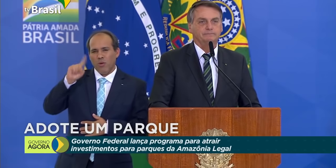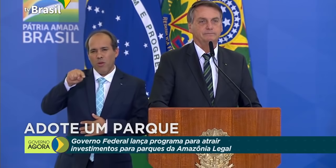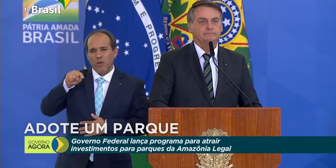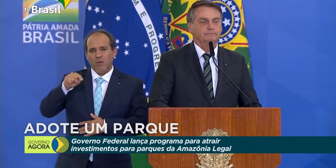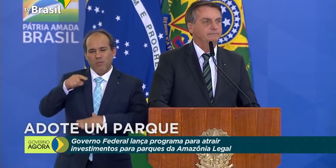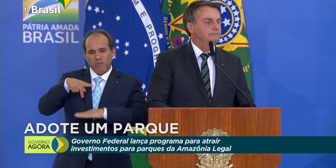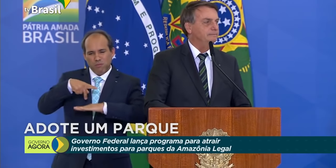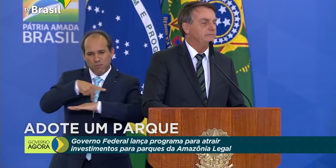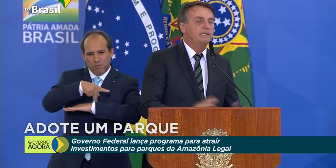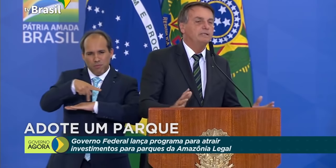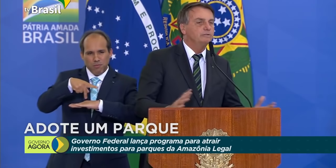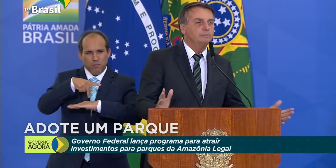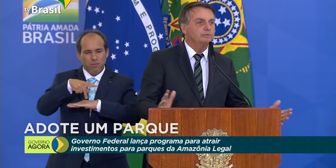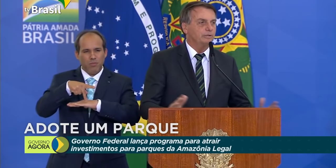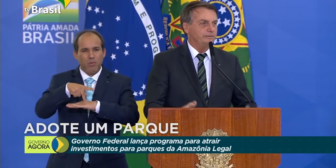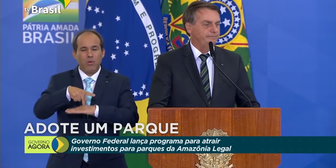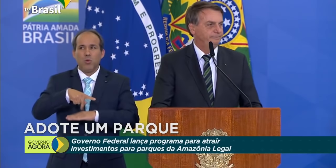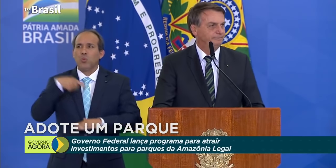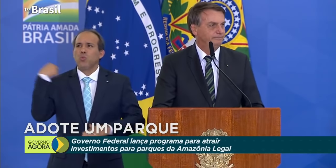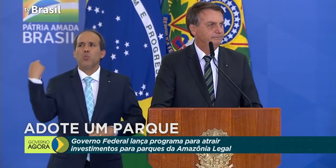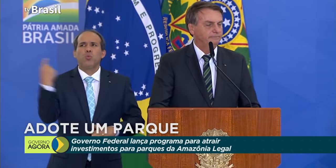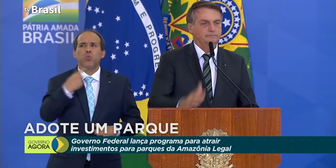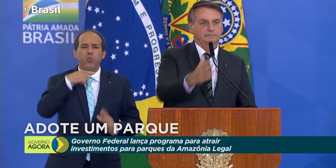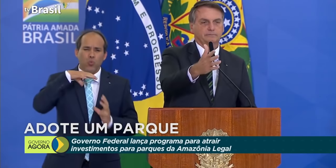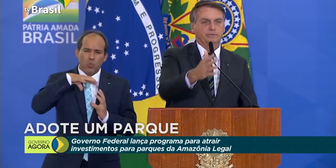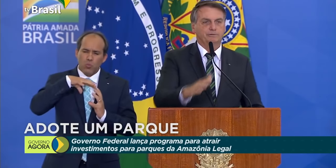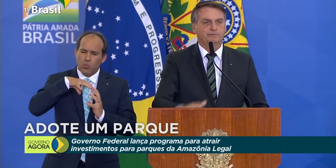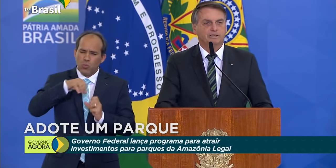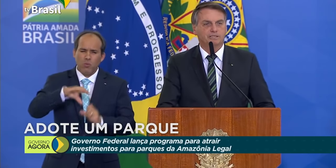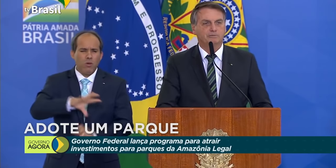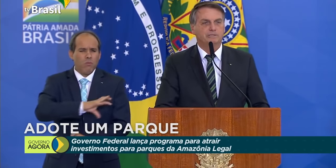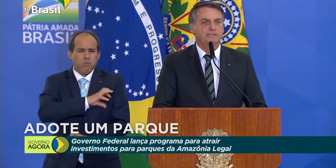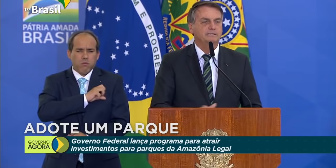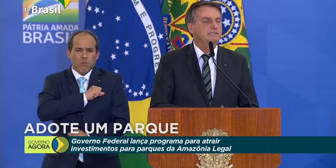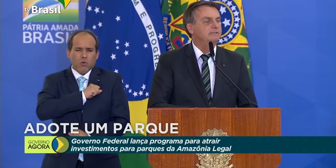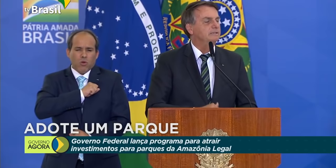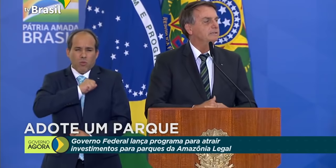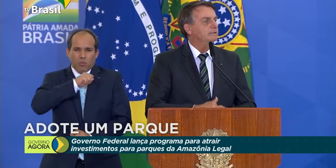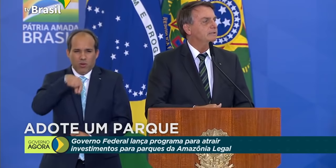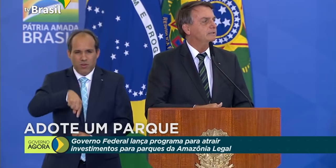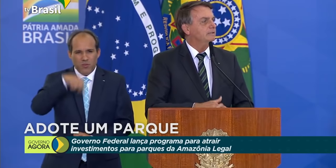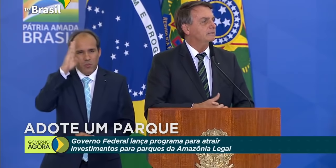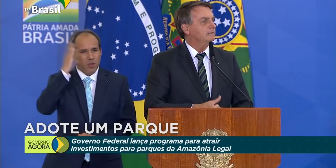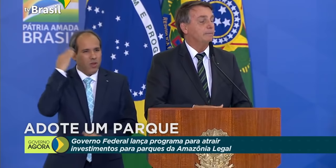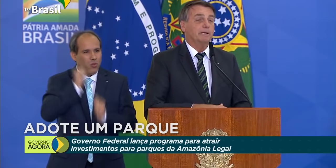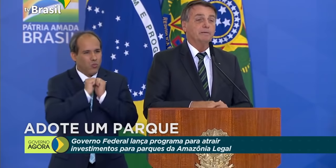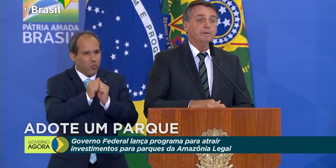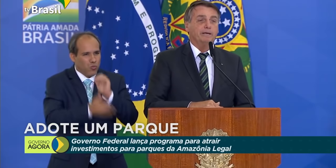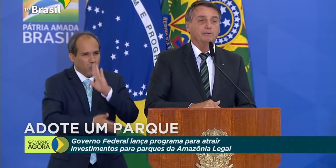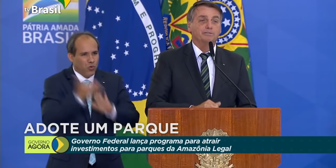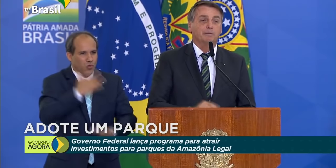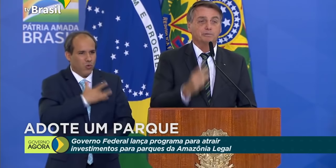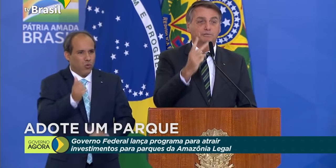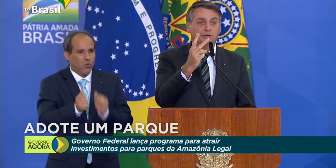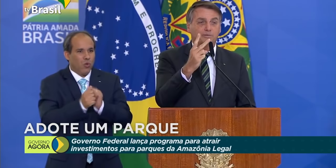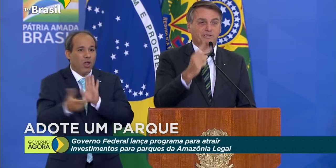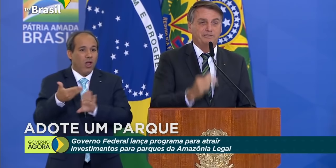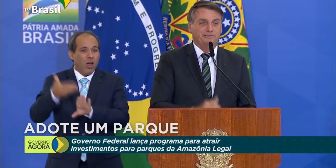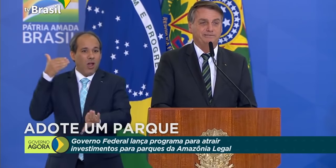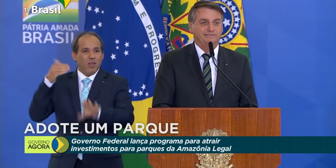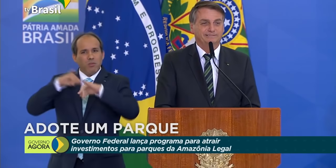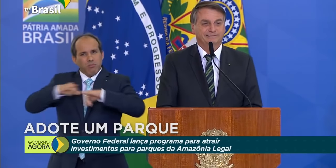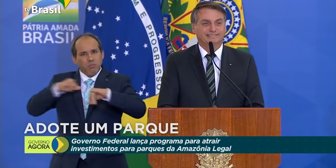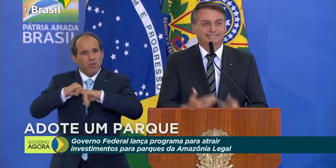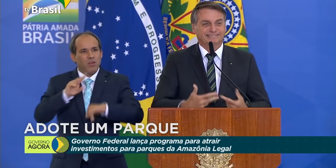país Oi querido no mundo todo quando viajei com Ônix e na pré-campanha no